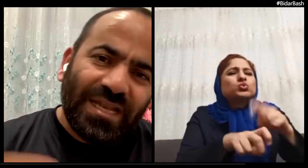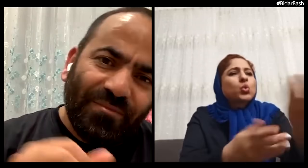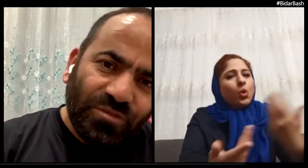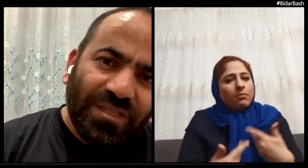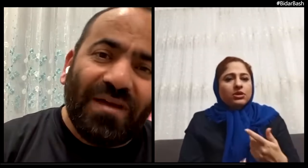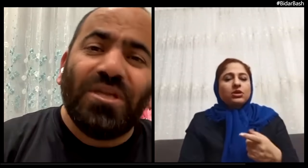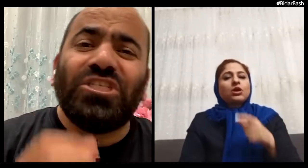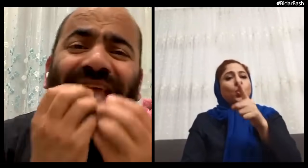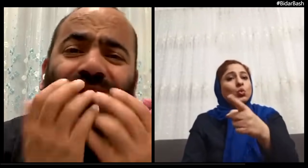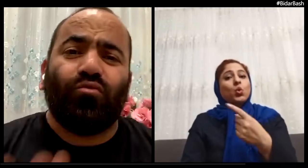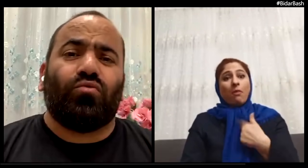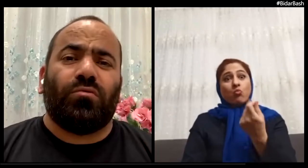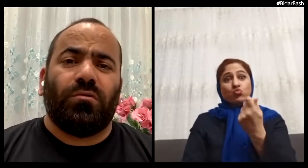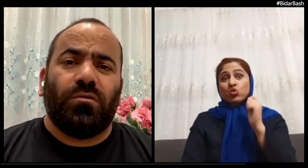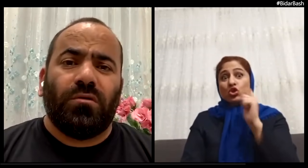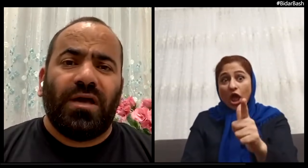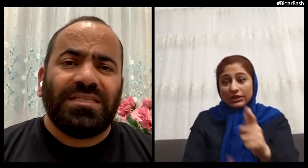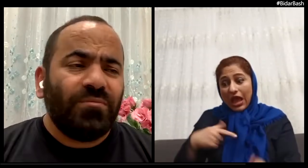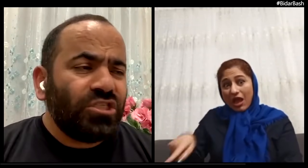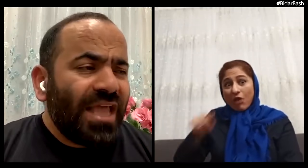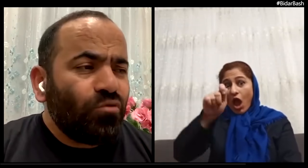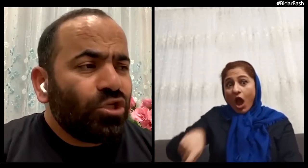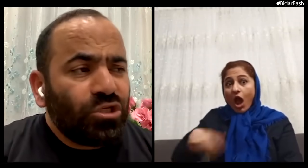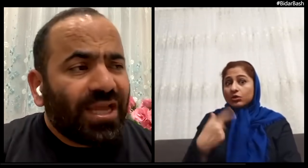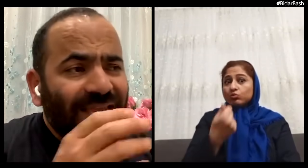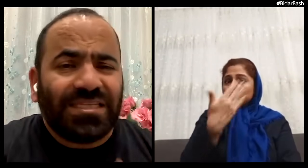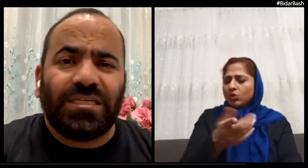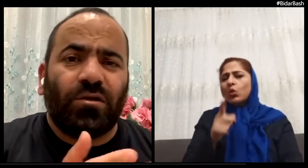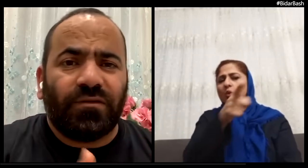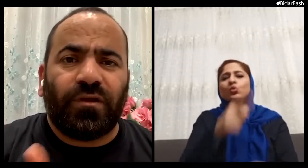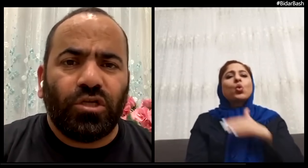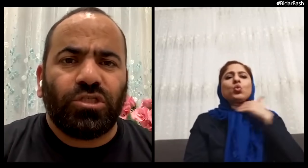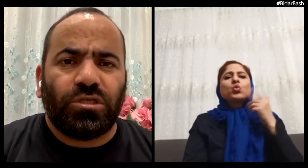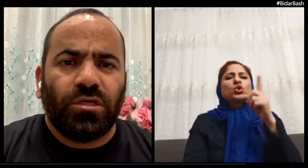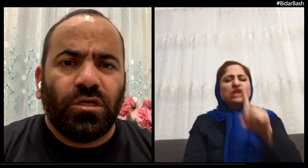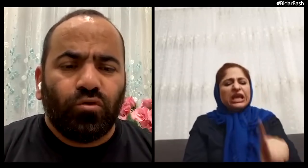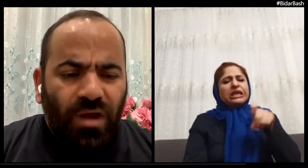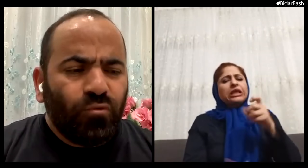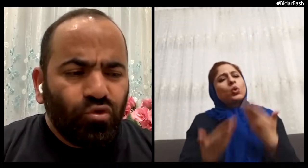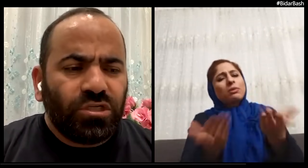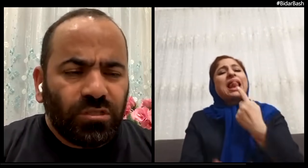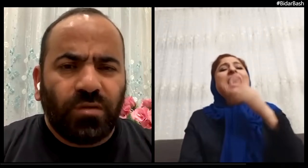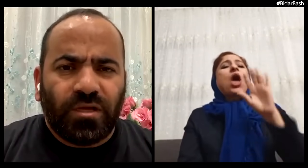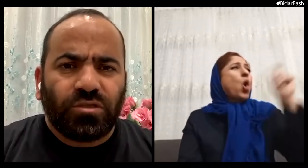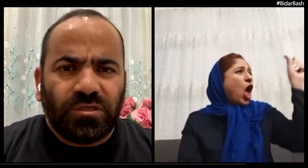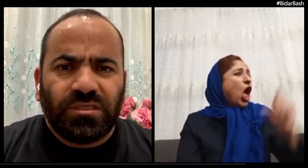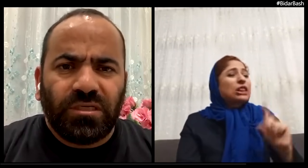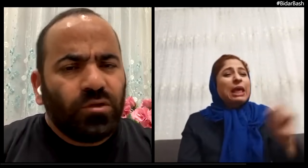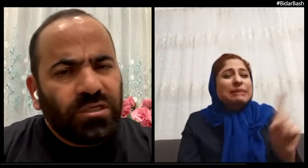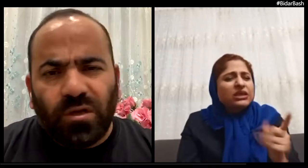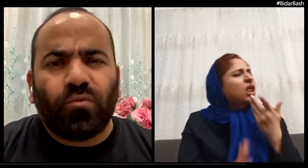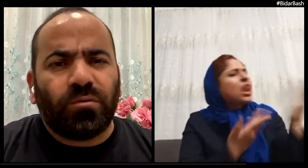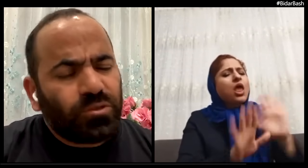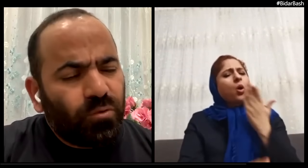گوشت مثلا بهش بده و بهش نگو، اصلا بهش نگو اینو یه خیری داده فلان، هیچی، تو همون گوشتی که داری براش